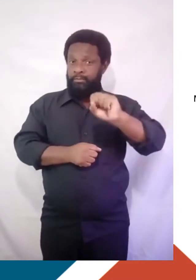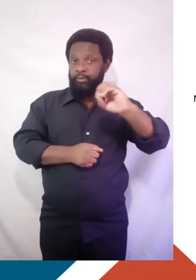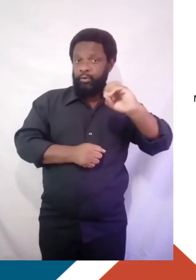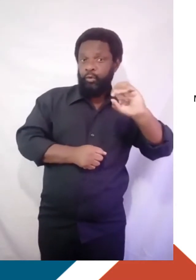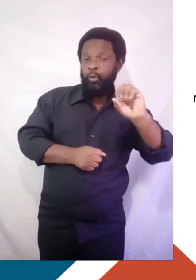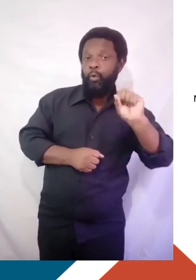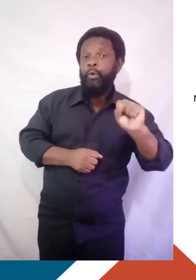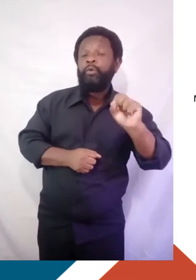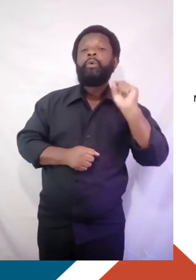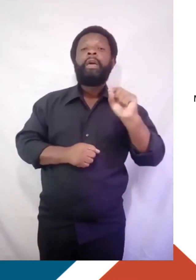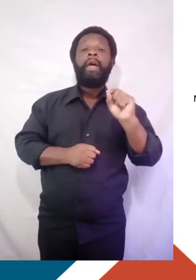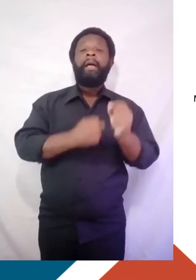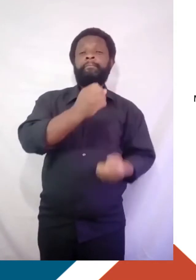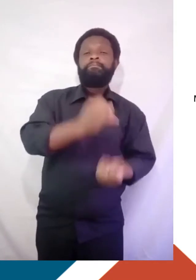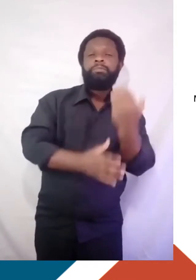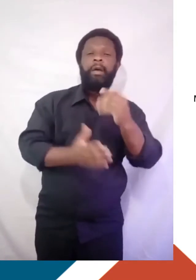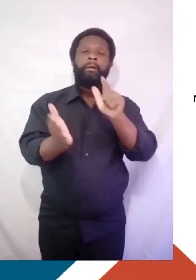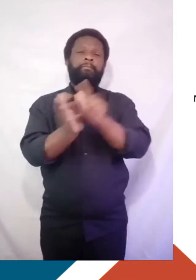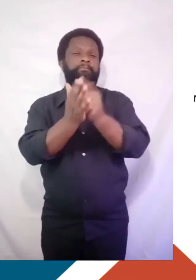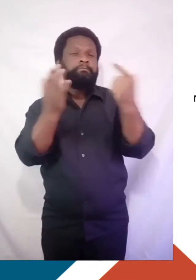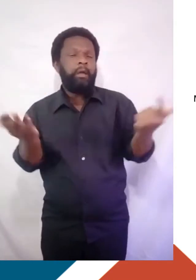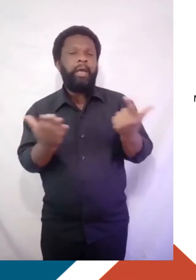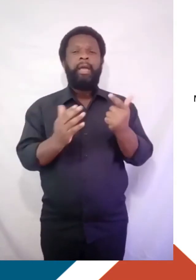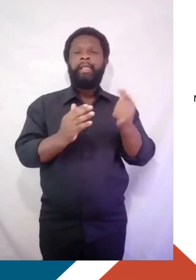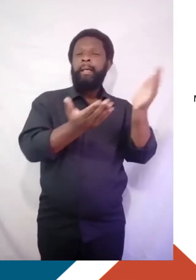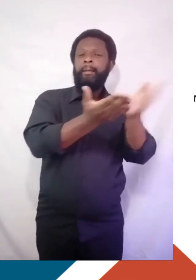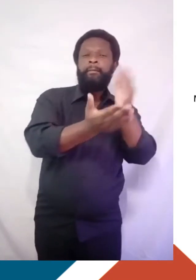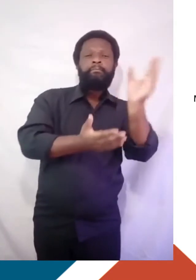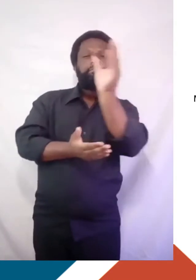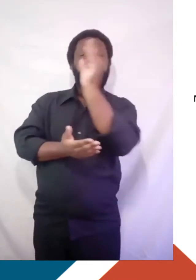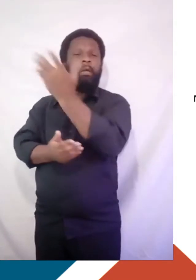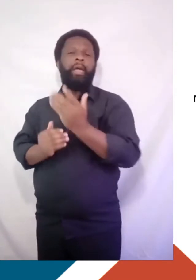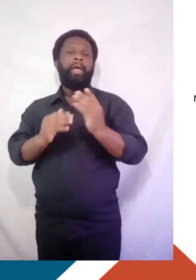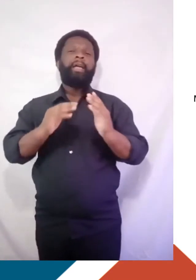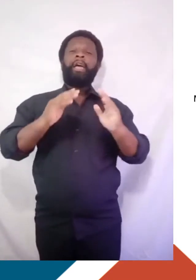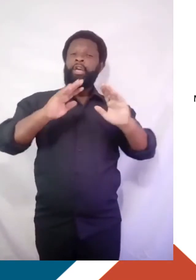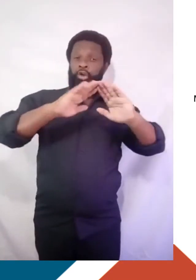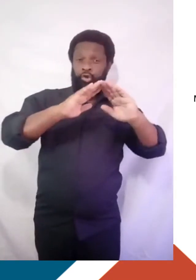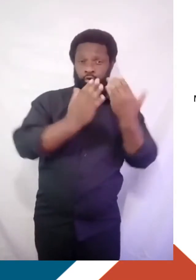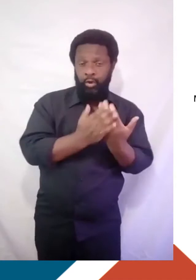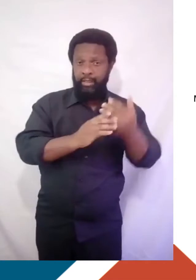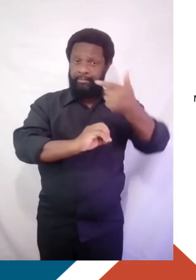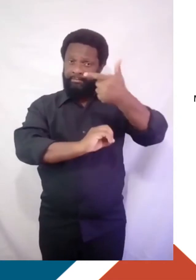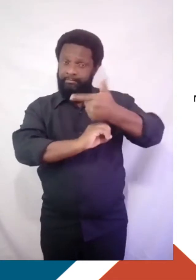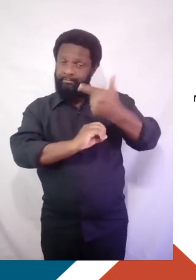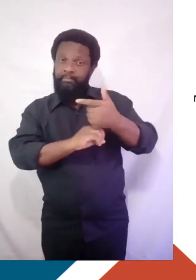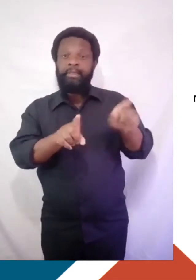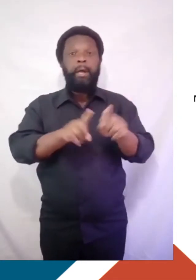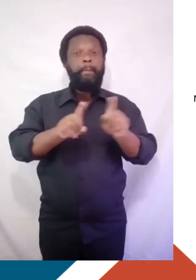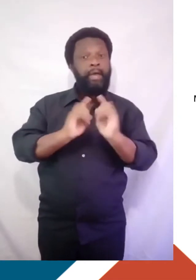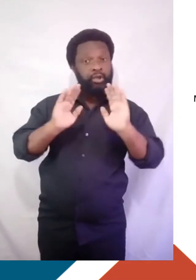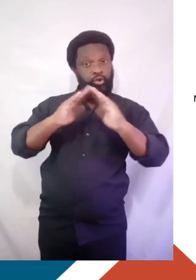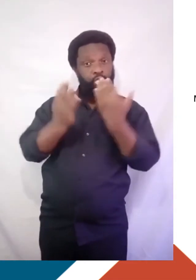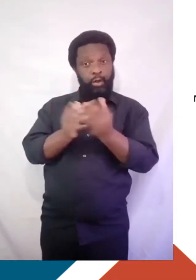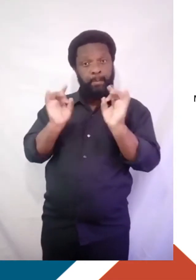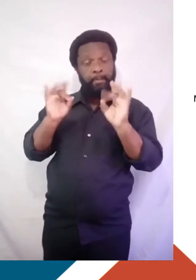criação da imprensa régia, da Biblioteca Nacional, de estabelecimentos educativos tais como o Colégio Pedro II e de